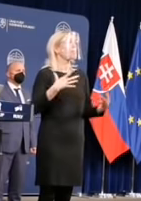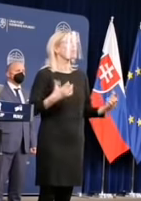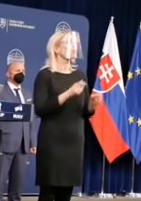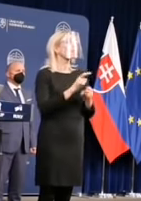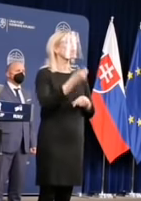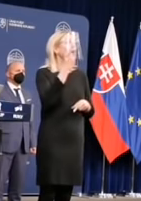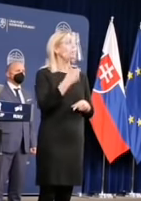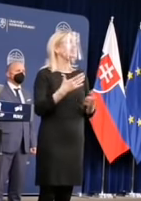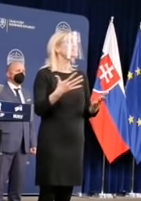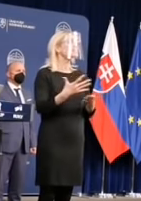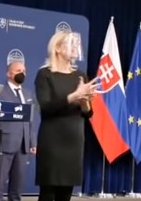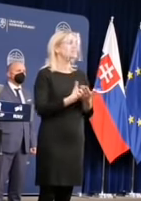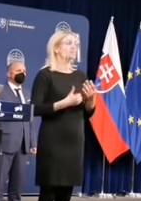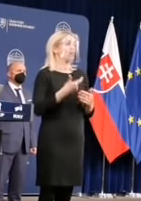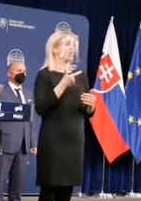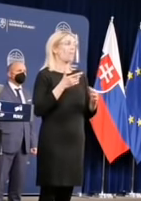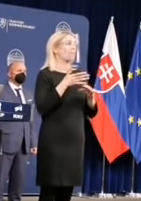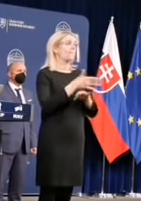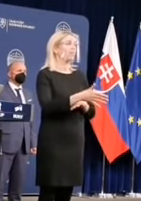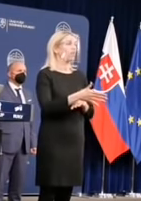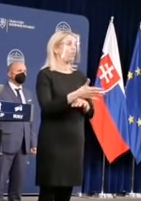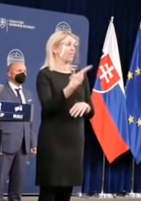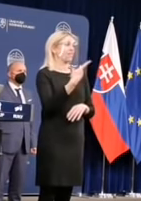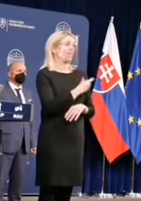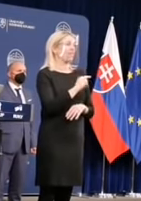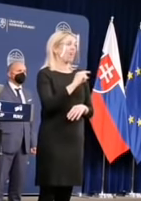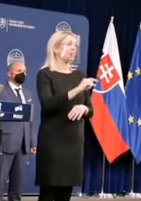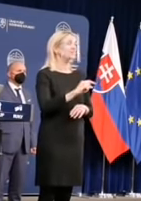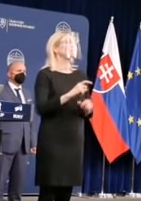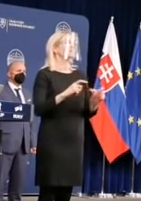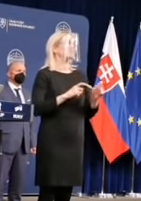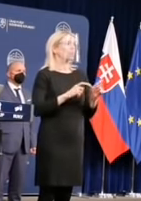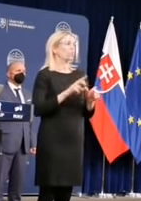ľudí na Slovensku získať 2 milióny vakcín Sputnik V.